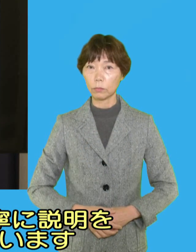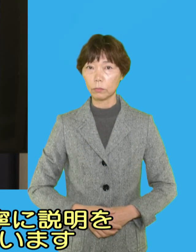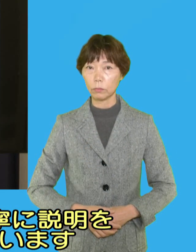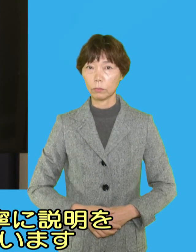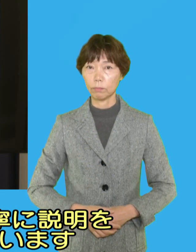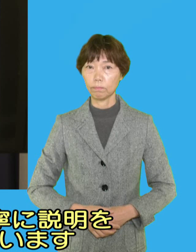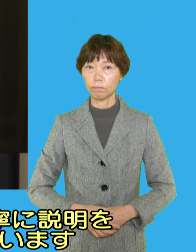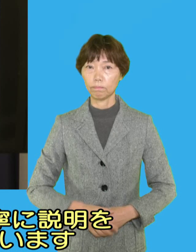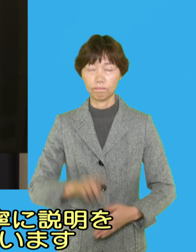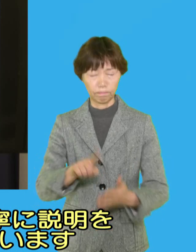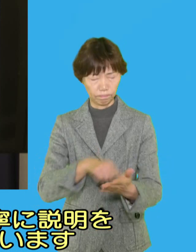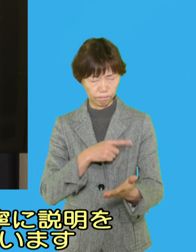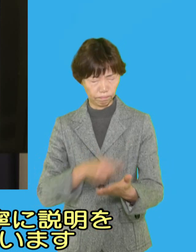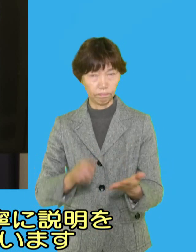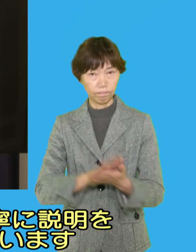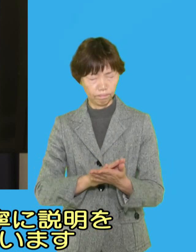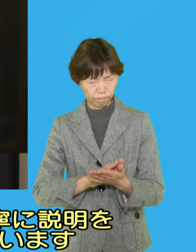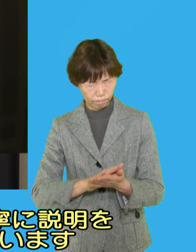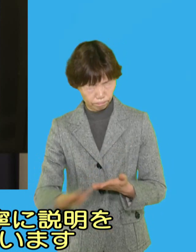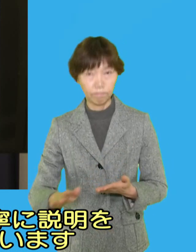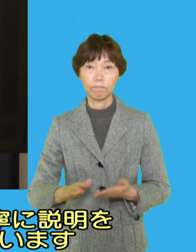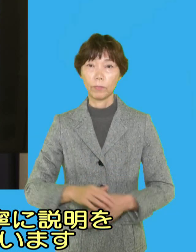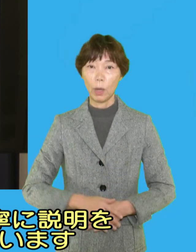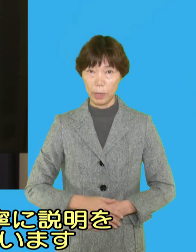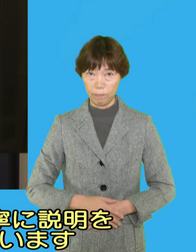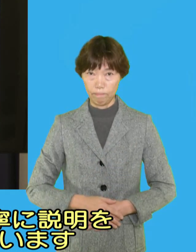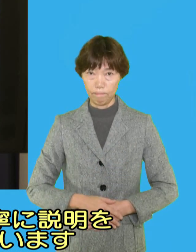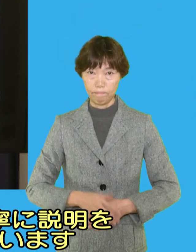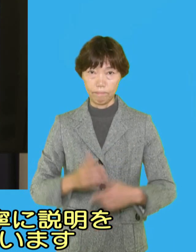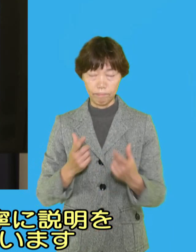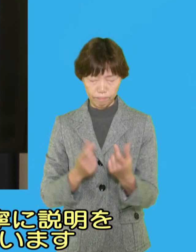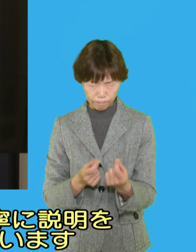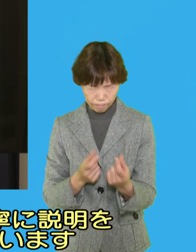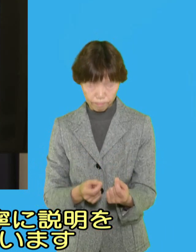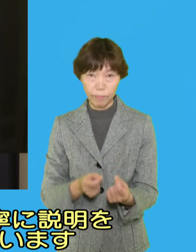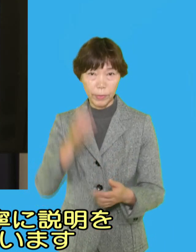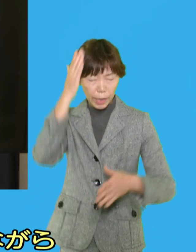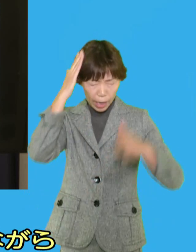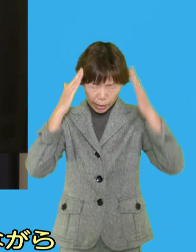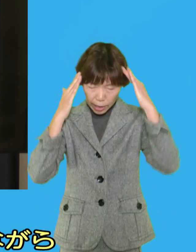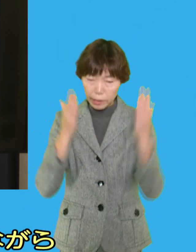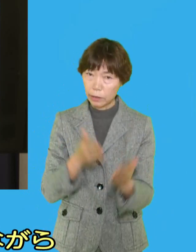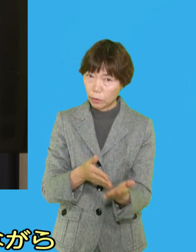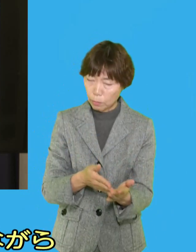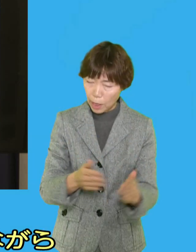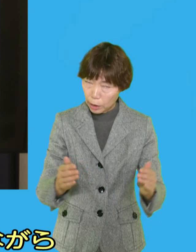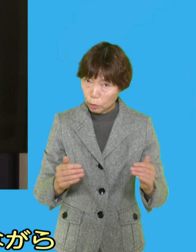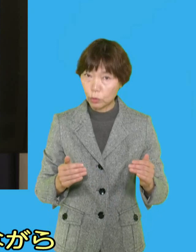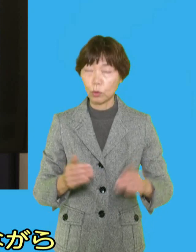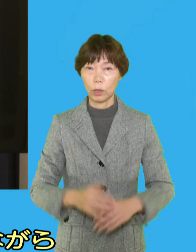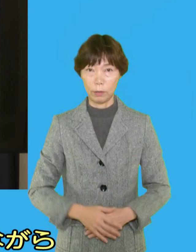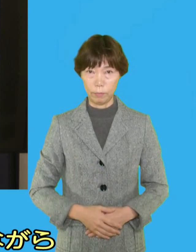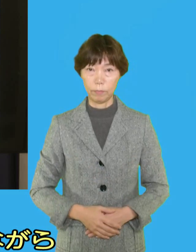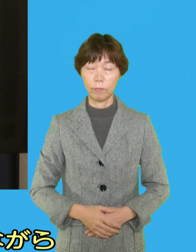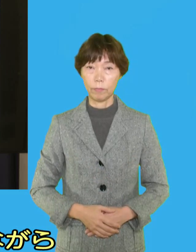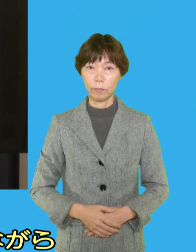払拭ができるようにもう丁寧に説明をしていくしかないのかなというふうに考えています。まあ、こちらもちろん